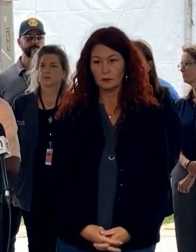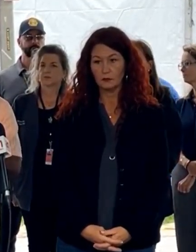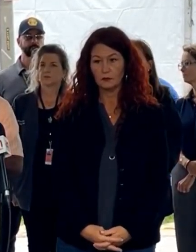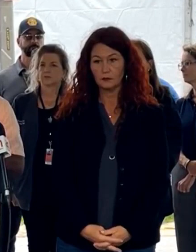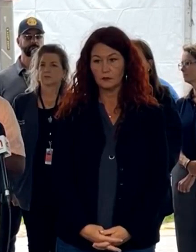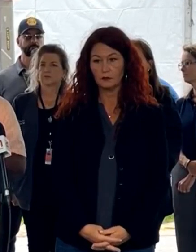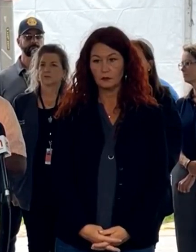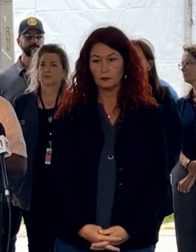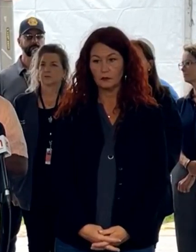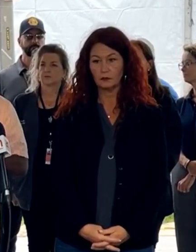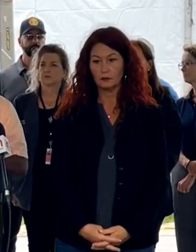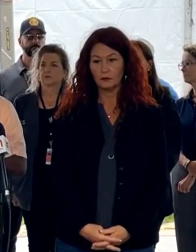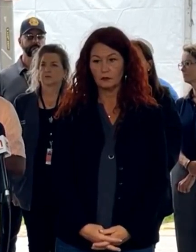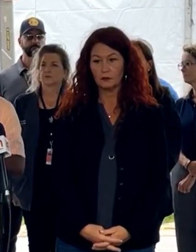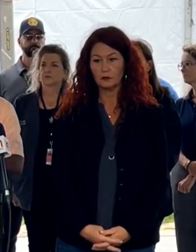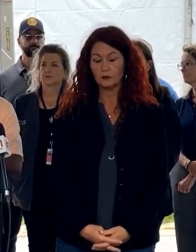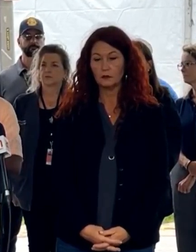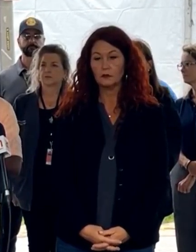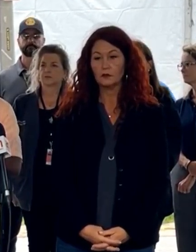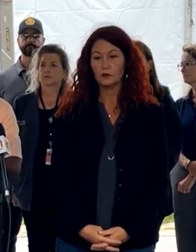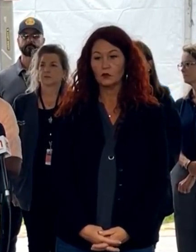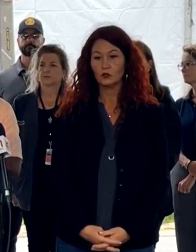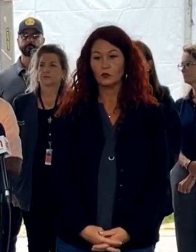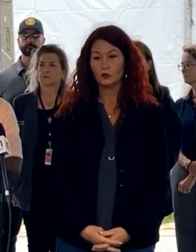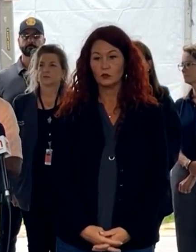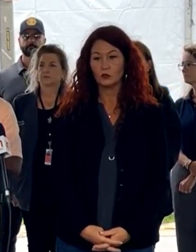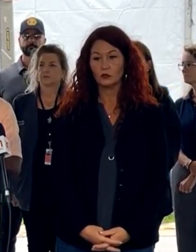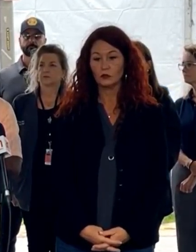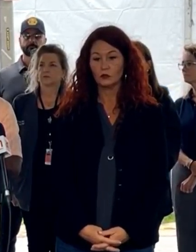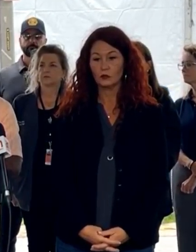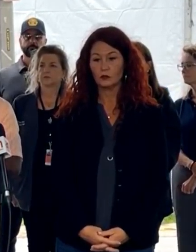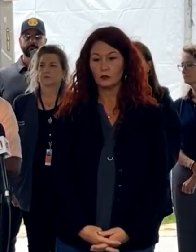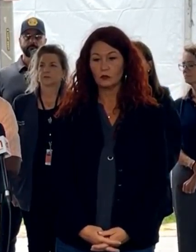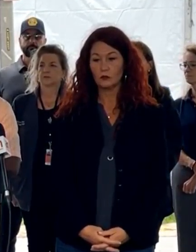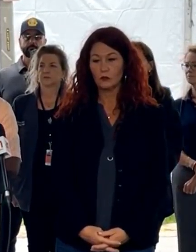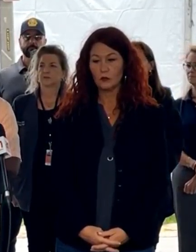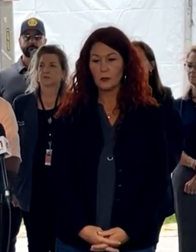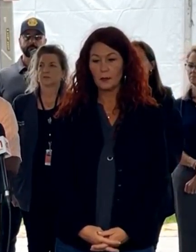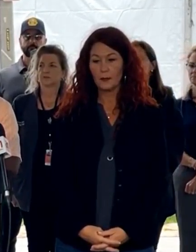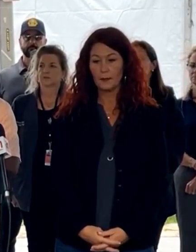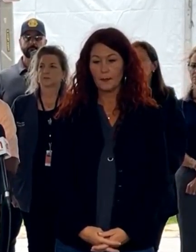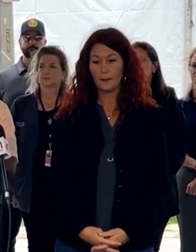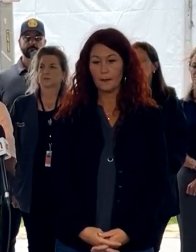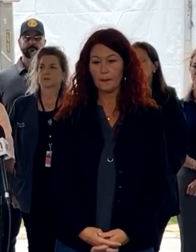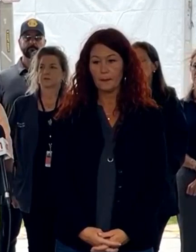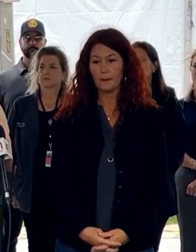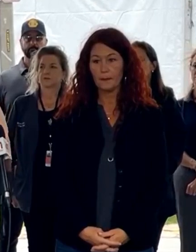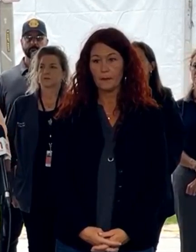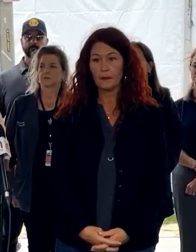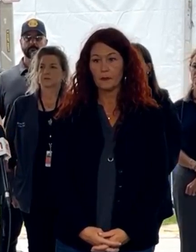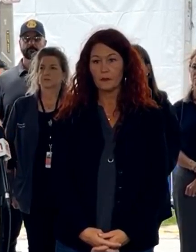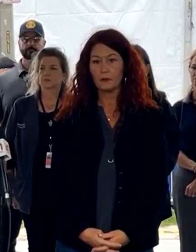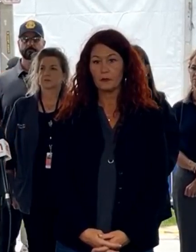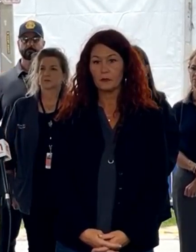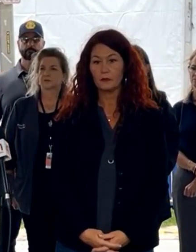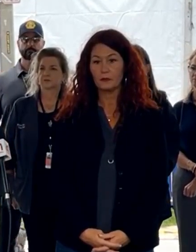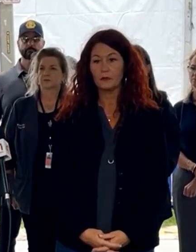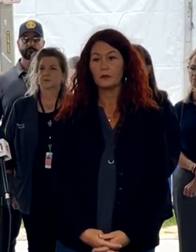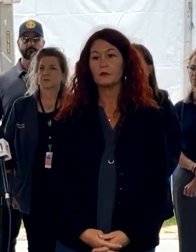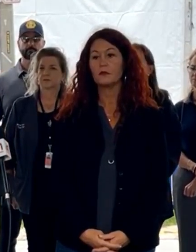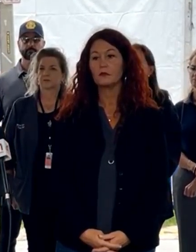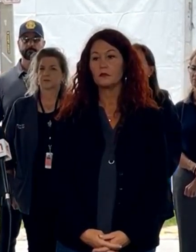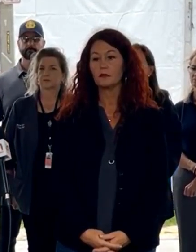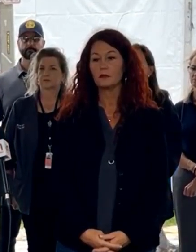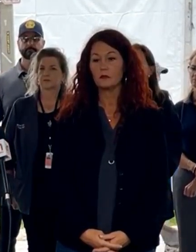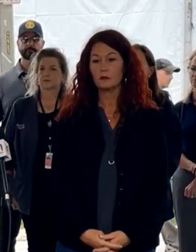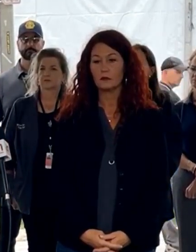pause. Pendant nuit là, nous arrivons à joindre 4 autres victimes. Et ça portait quantité de monde qui décédait à 32. Quantité